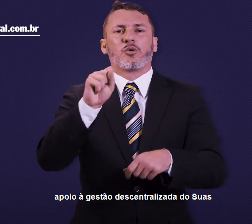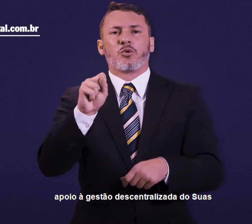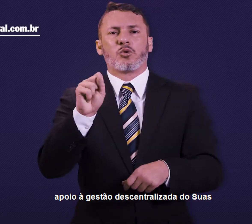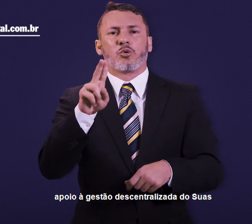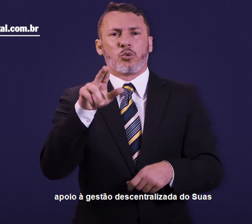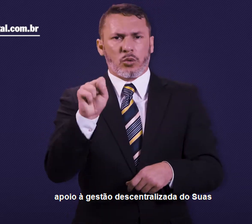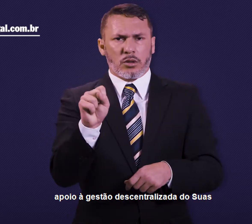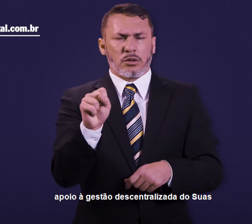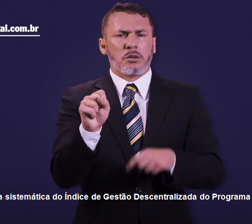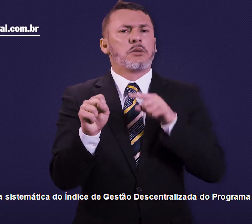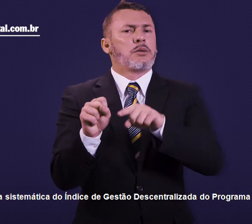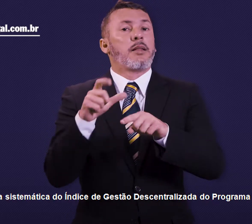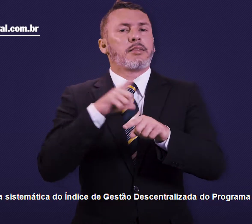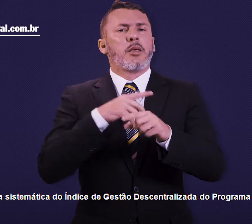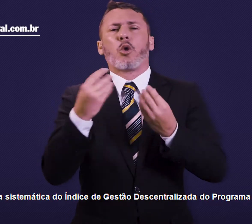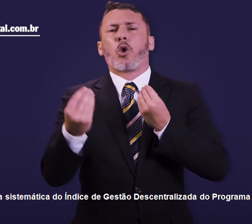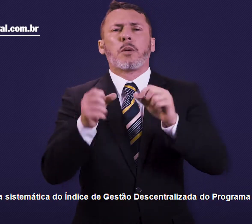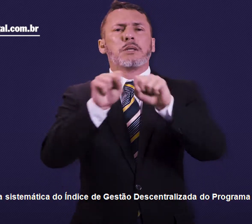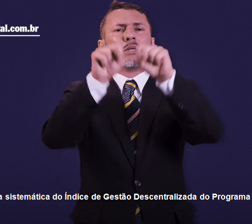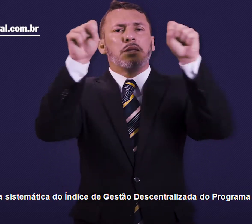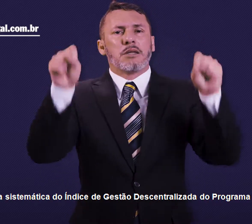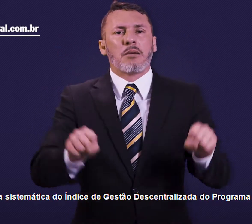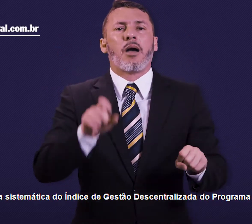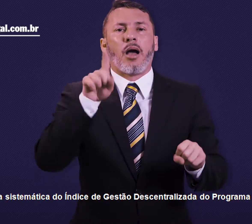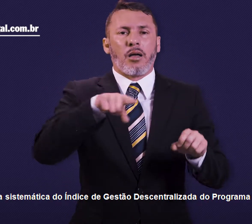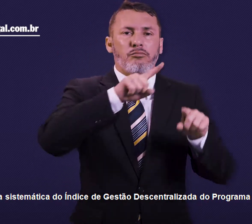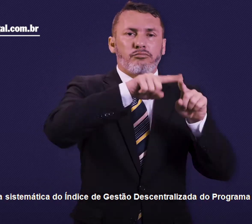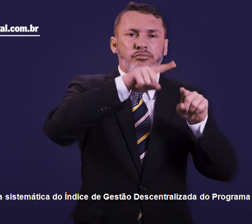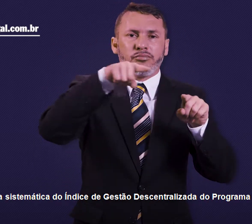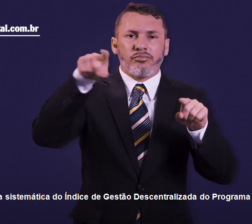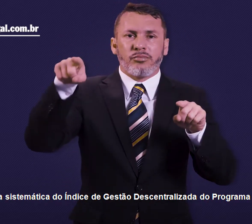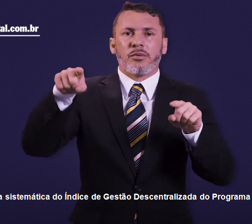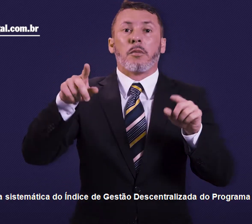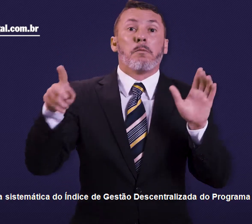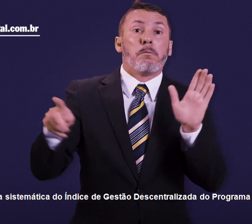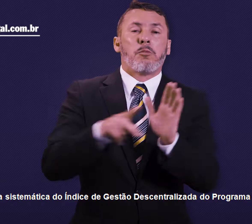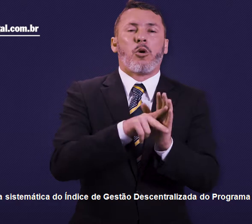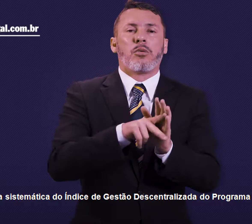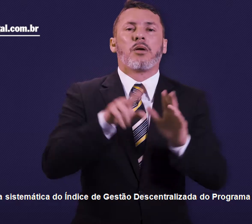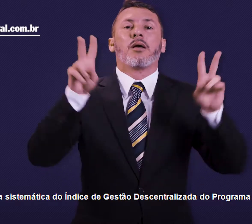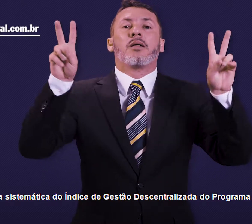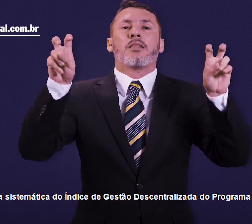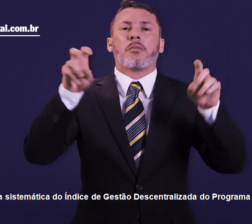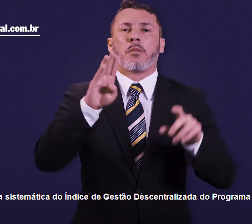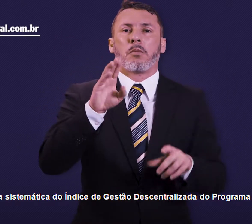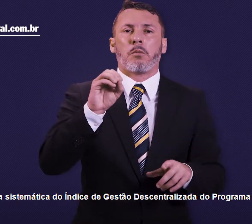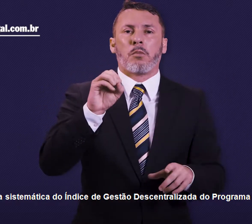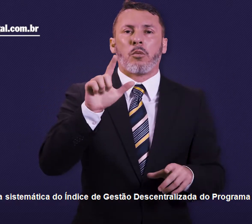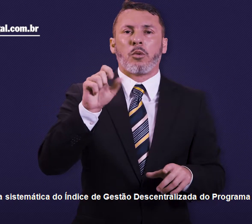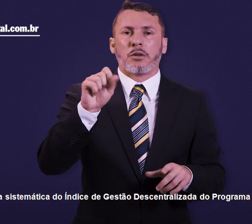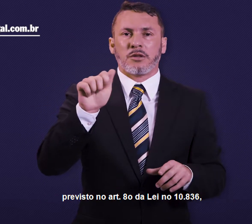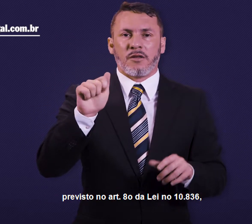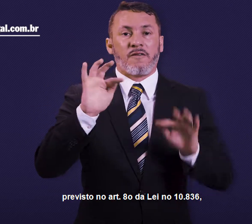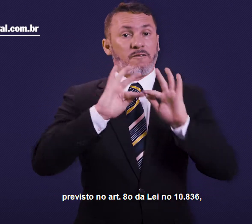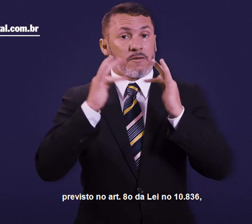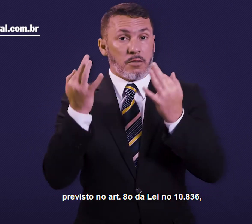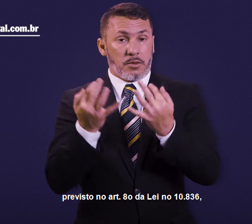descentralizada do SUAS adotarão a sistemática do Índice de Gestão Descentralizada do Programa Bolsa Família, previsto no